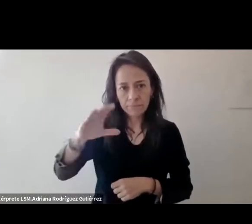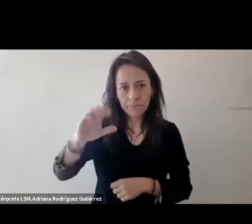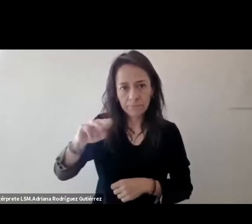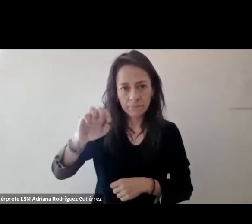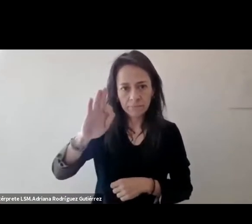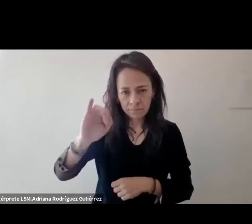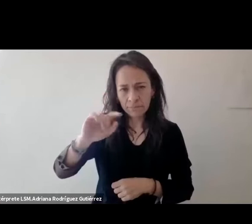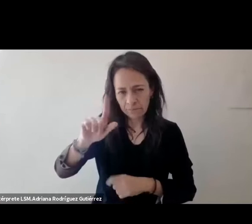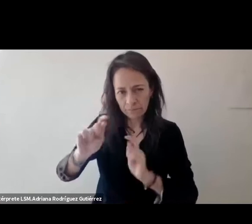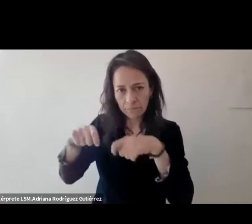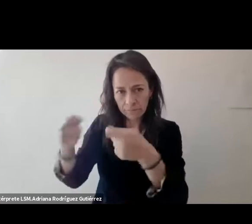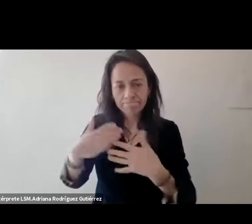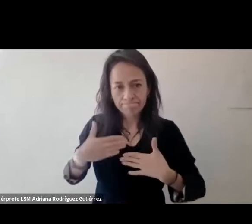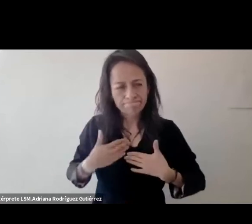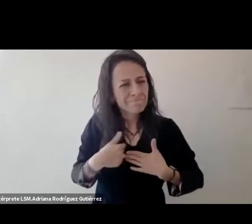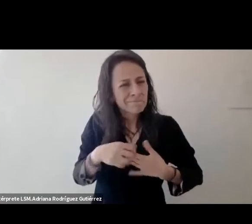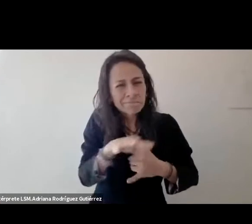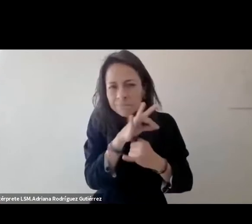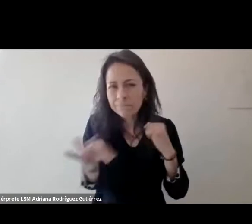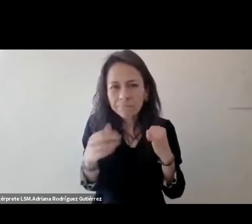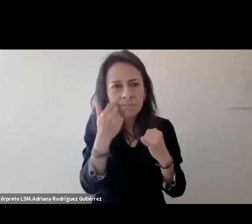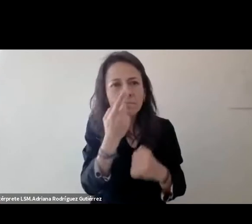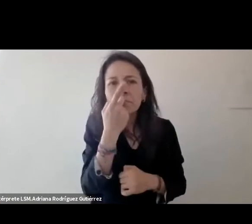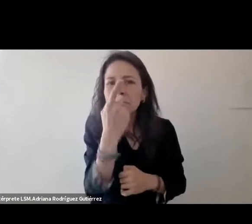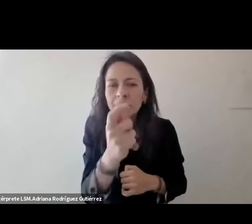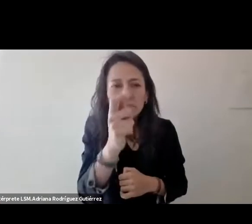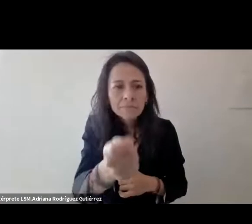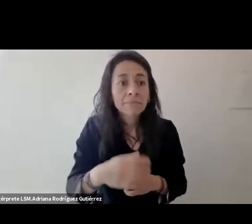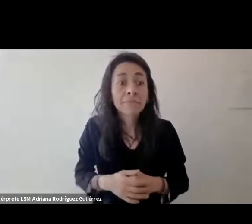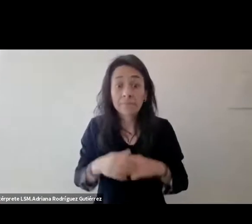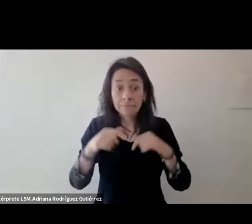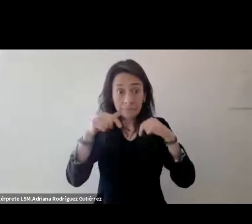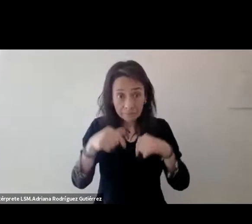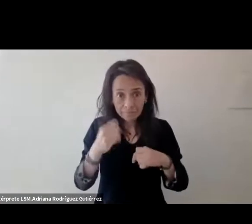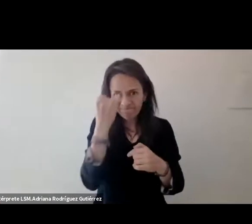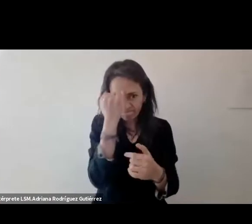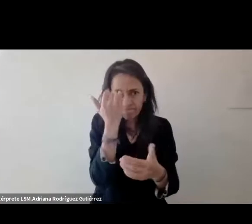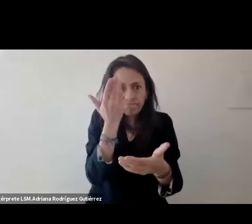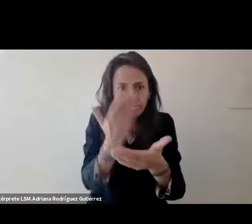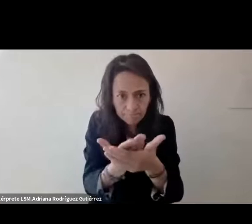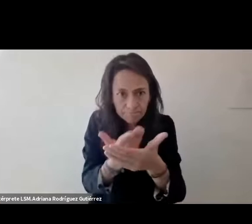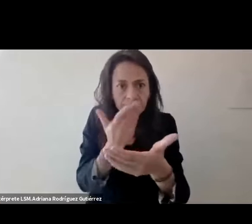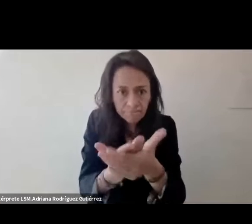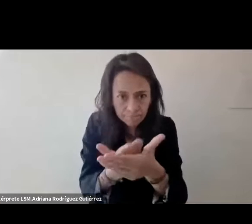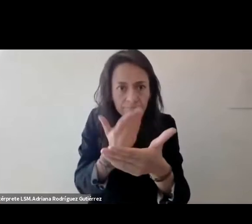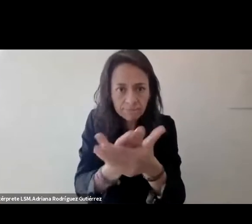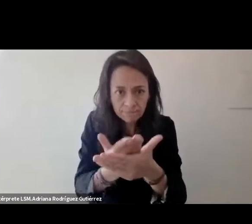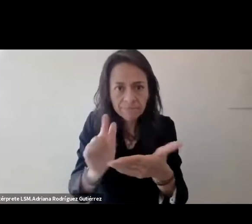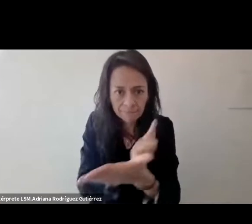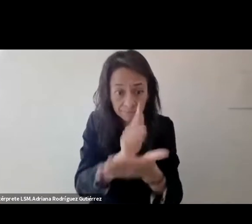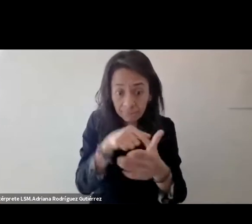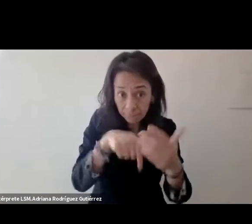yo cerraría diciendo, además de esta, tenemos otra serie de iniciativas legales. Podemos hacer